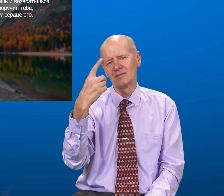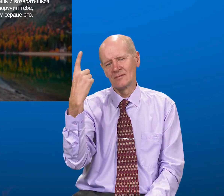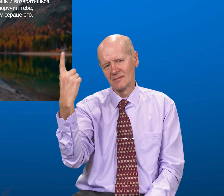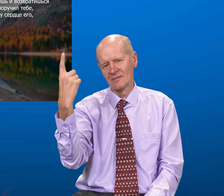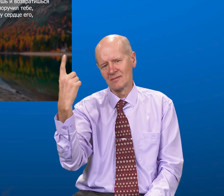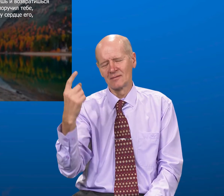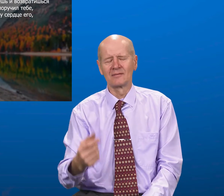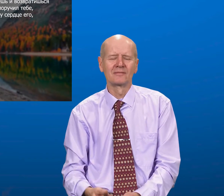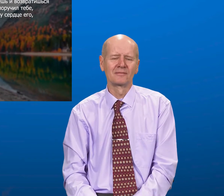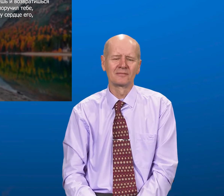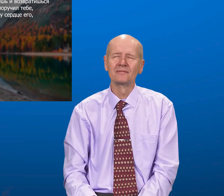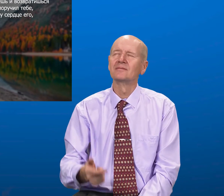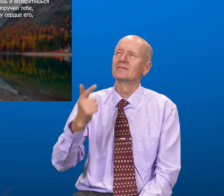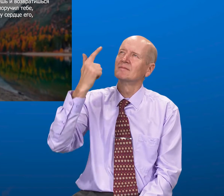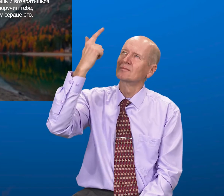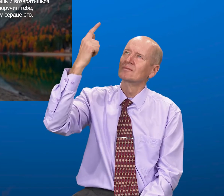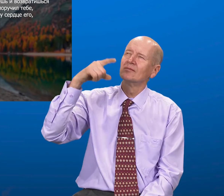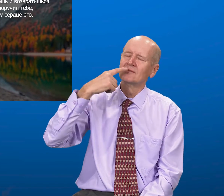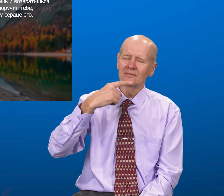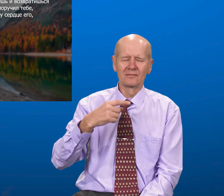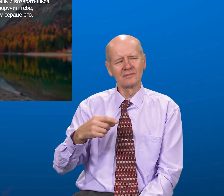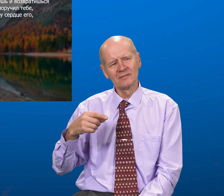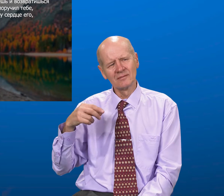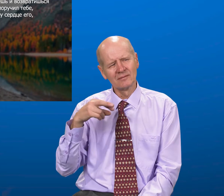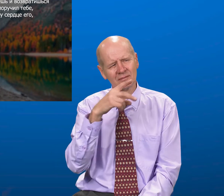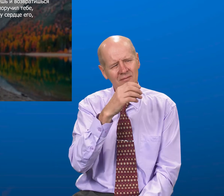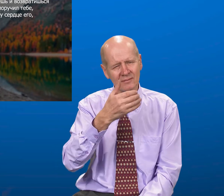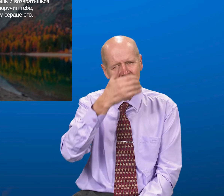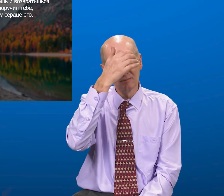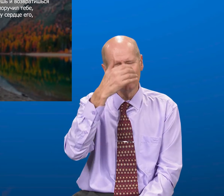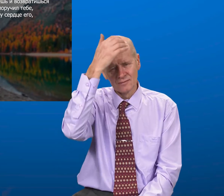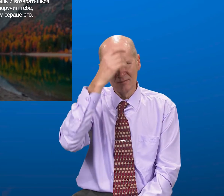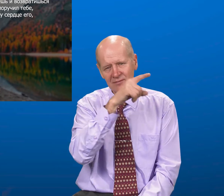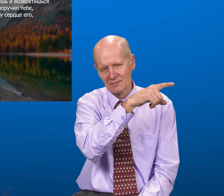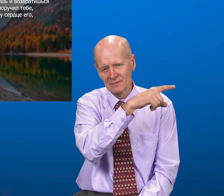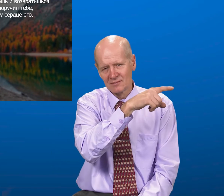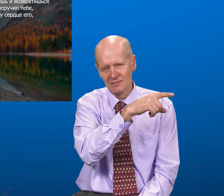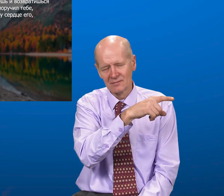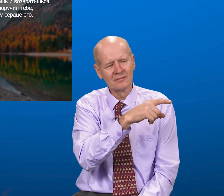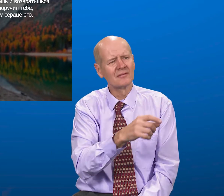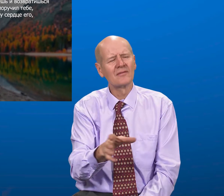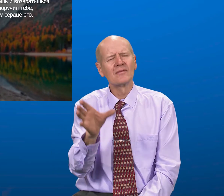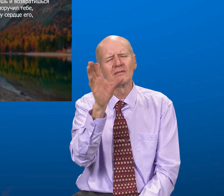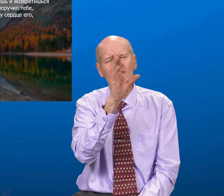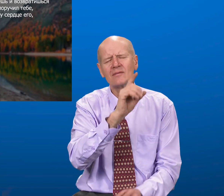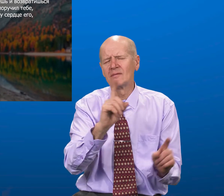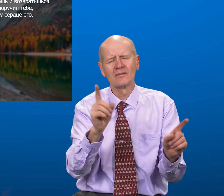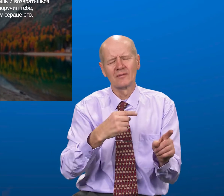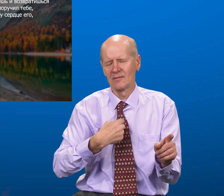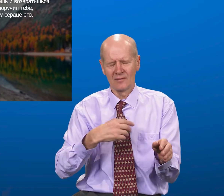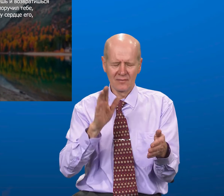Господь Моисею, когда пойдешь и возвратишься в Египет, смотри, все